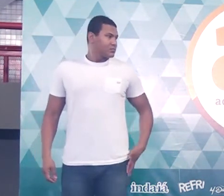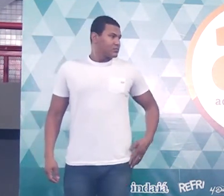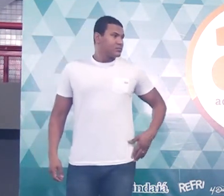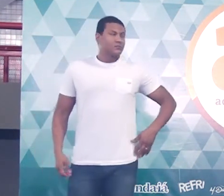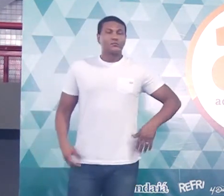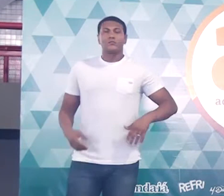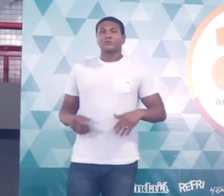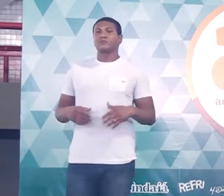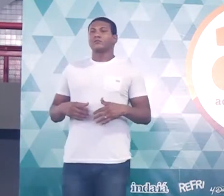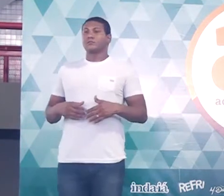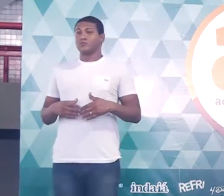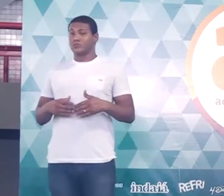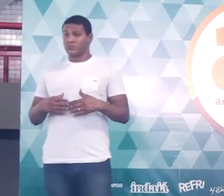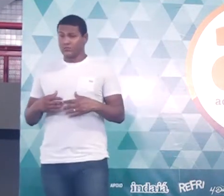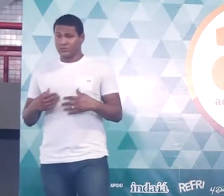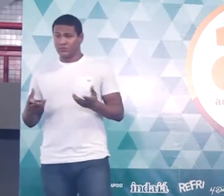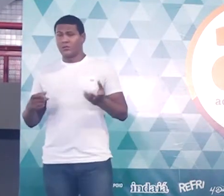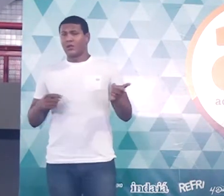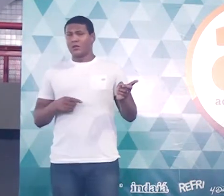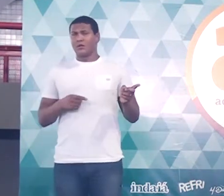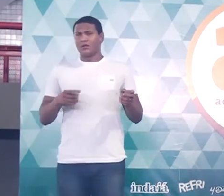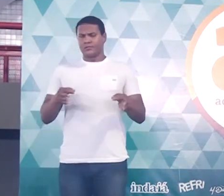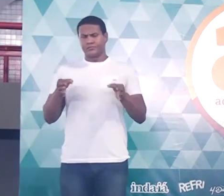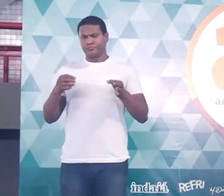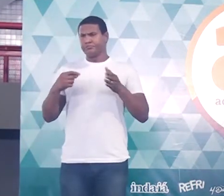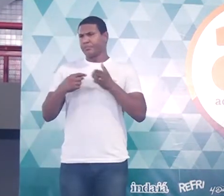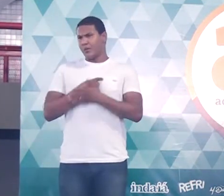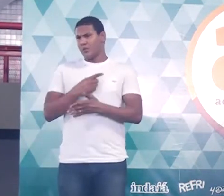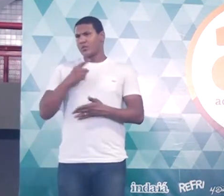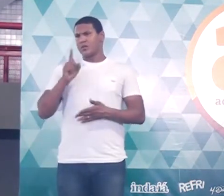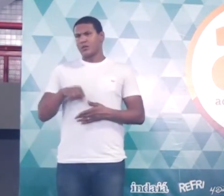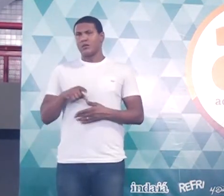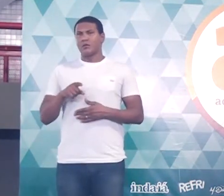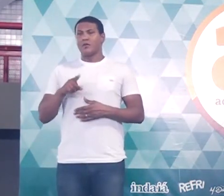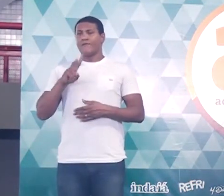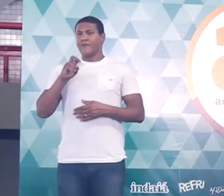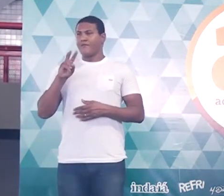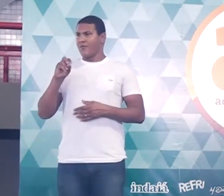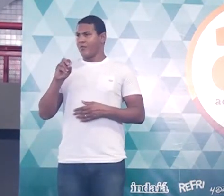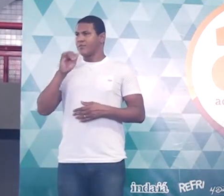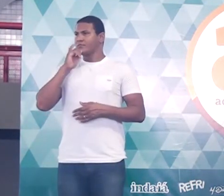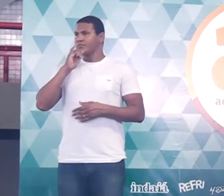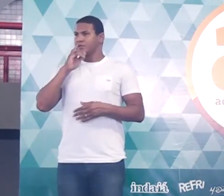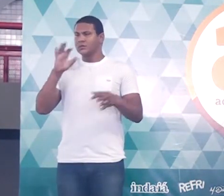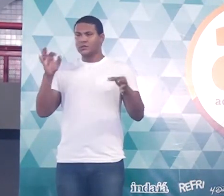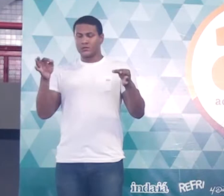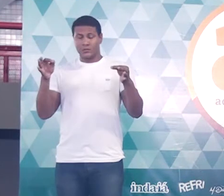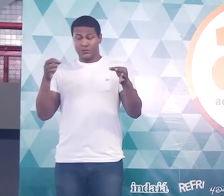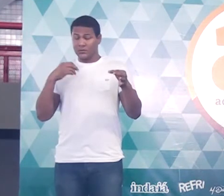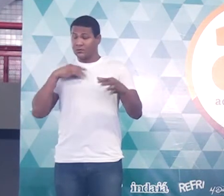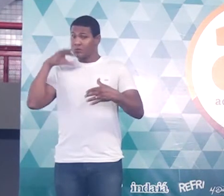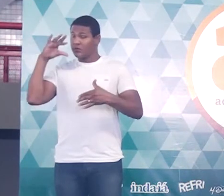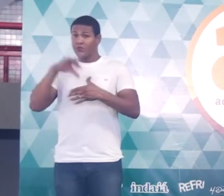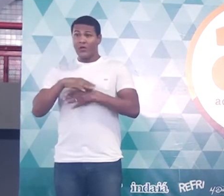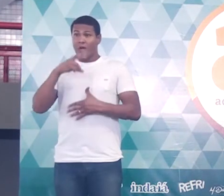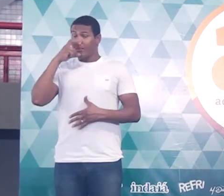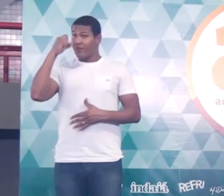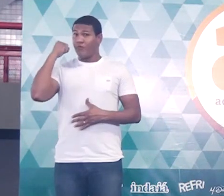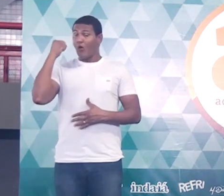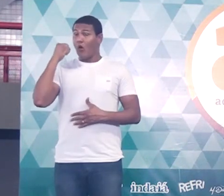Bom, isso aqui, a minha avó já fez várias vezes comigo. Botar debaixo d'água quando você está com a febre muito alta. Pode dar